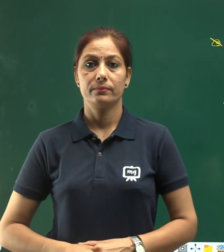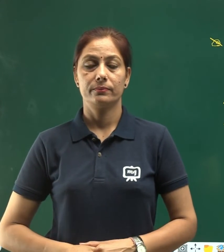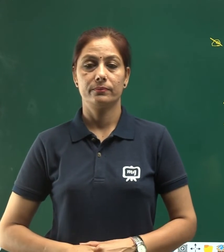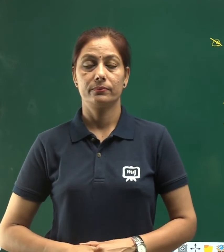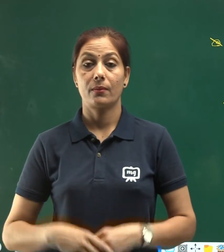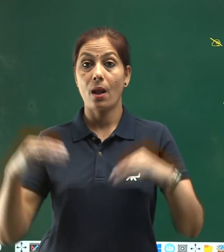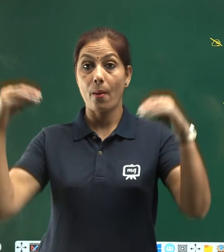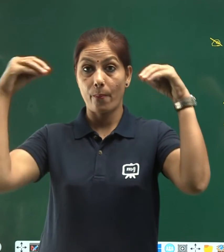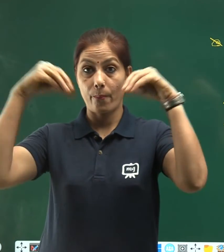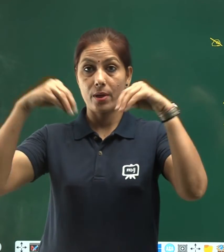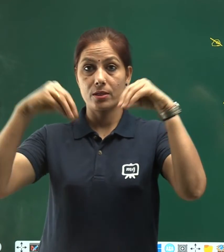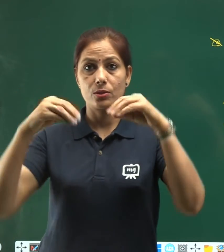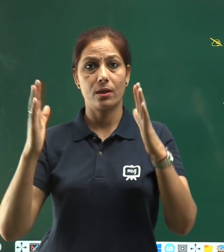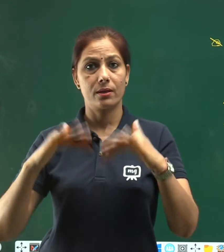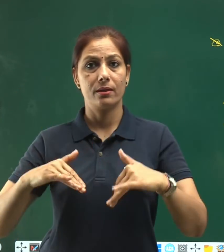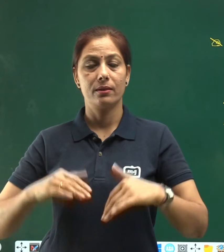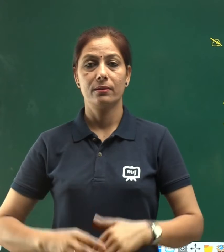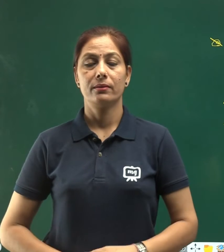बारिश होना